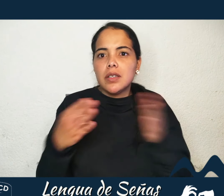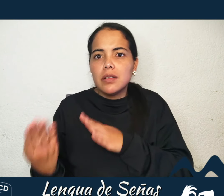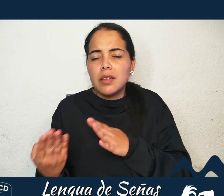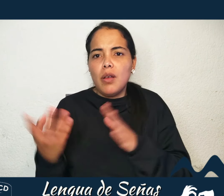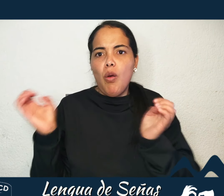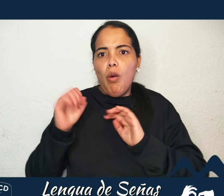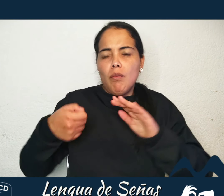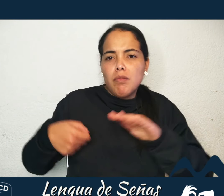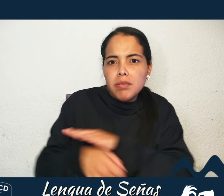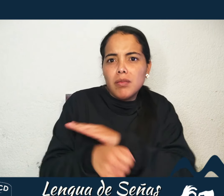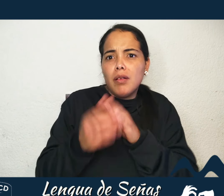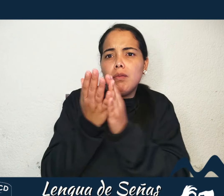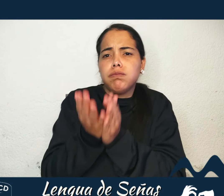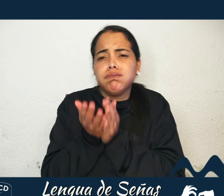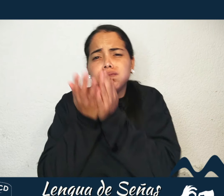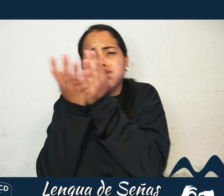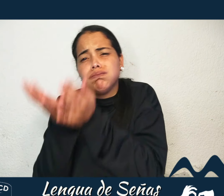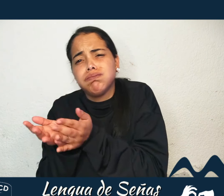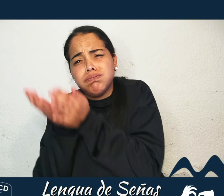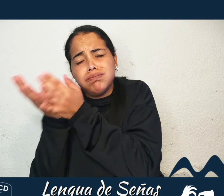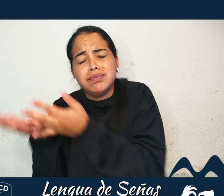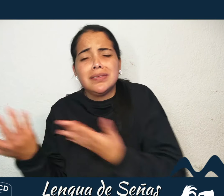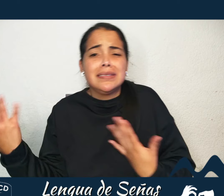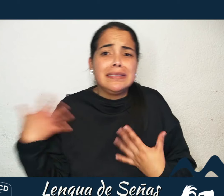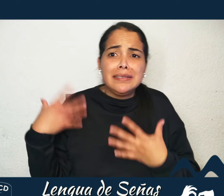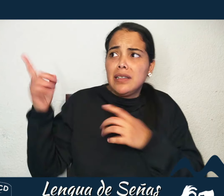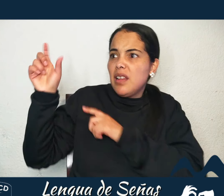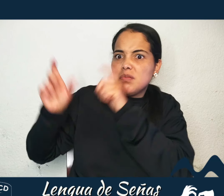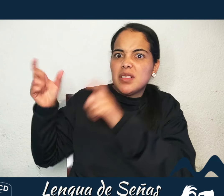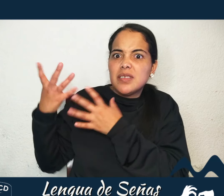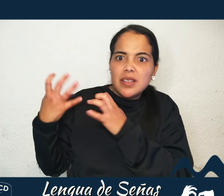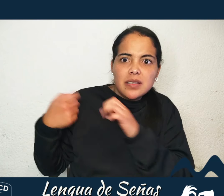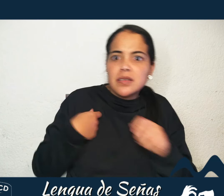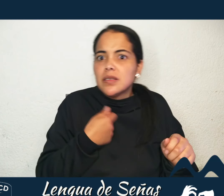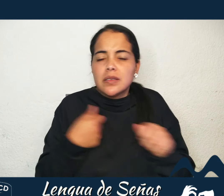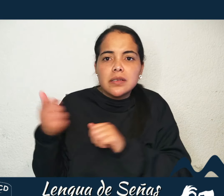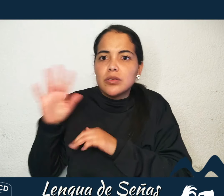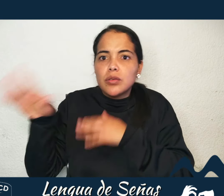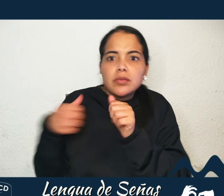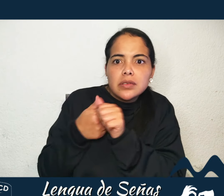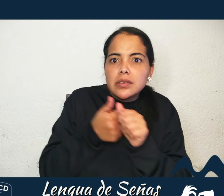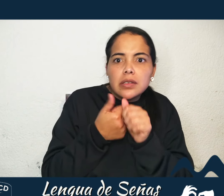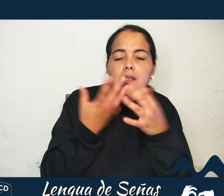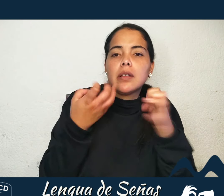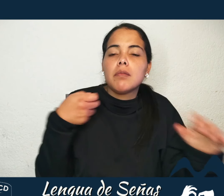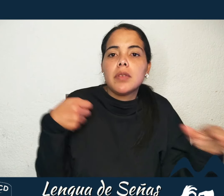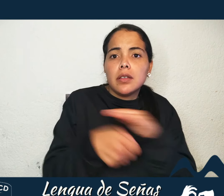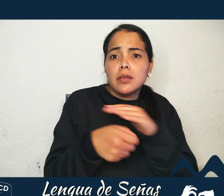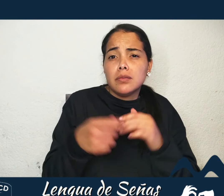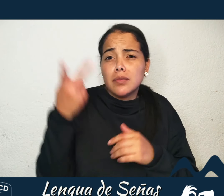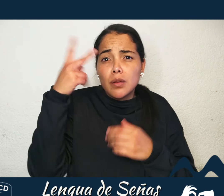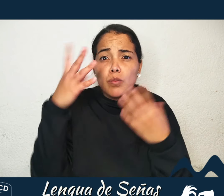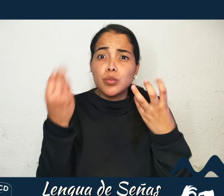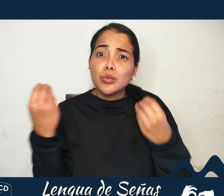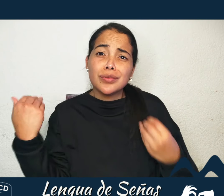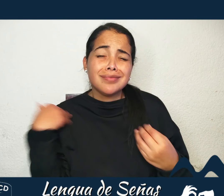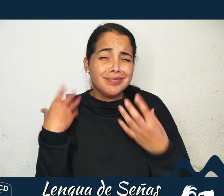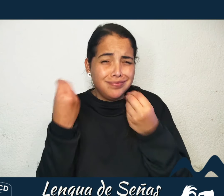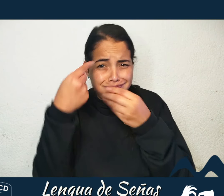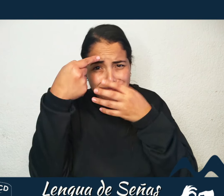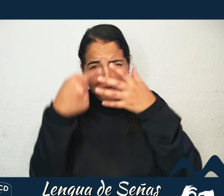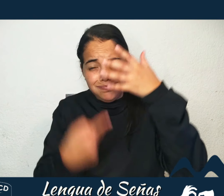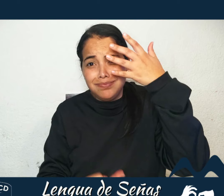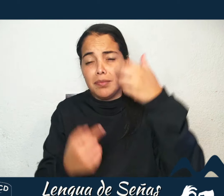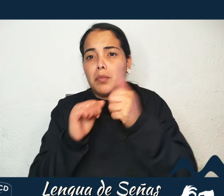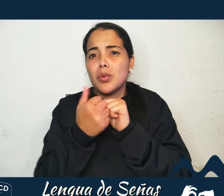tormentas, en naufragios, en hambre, en persecuciones y todo eso. Y Pablo mencionaba que no solamente eso,